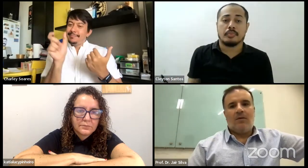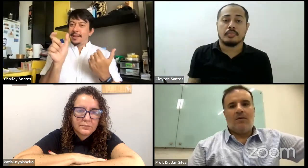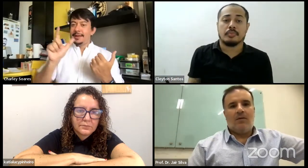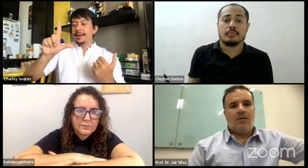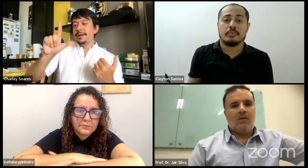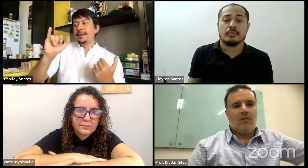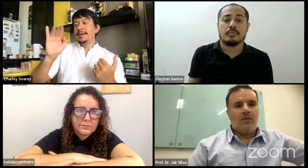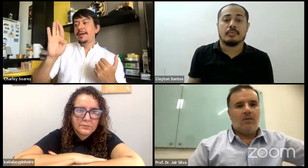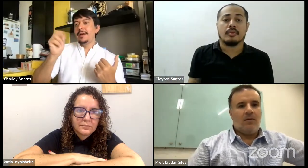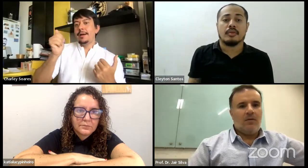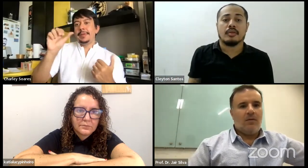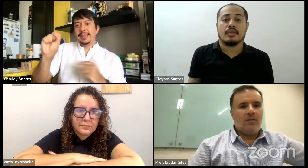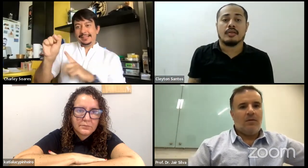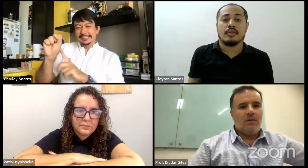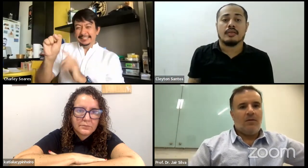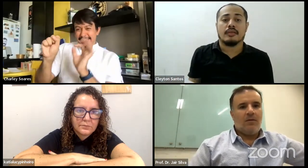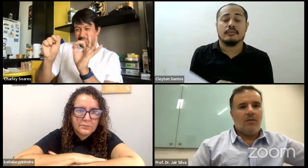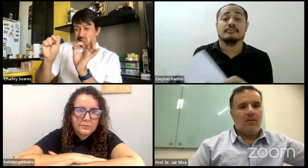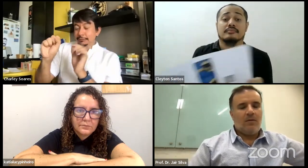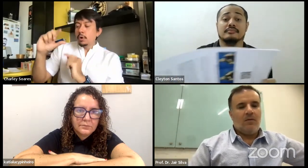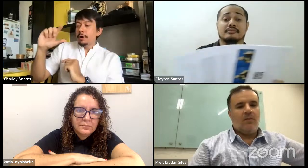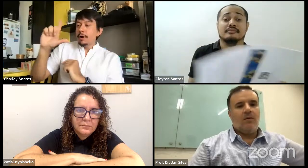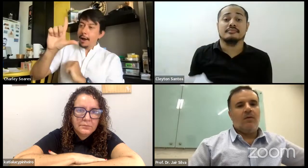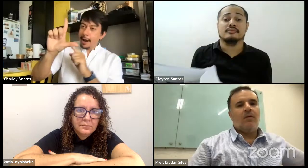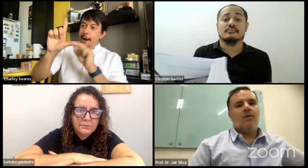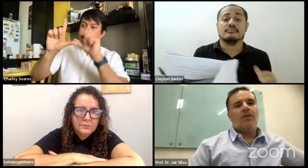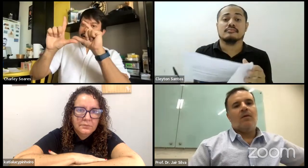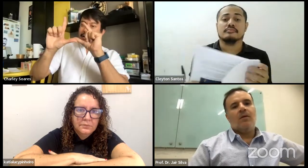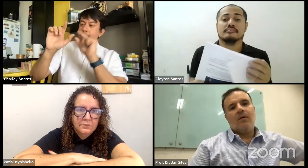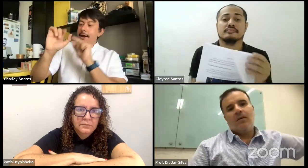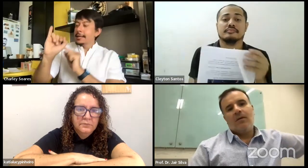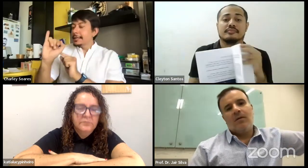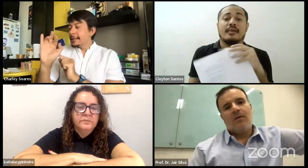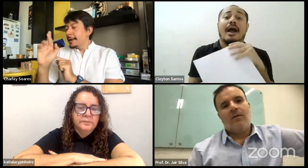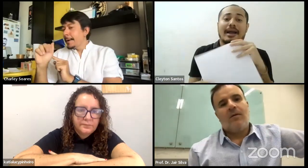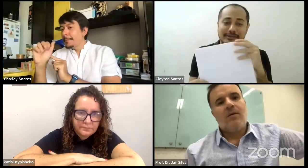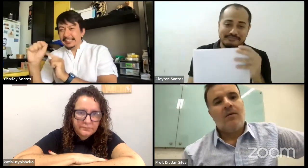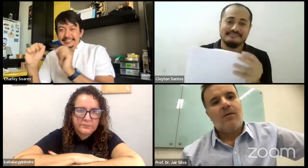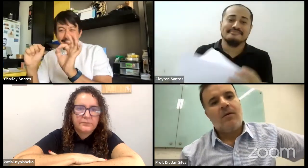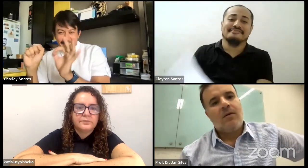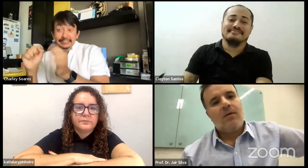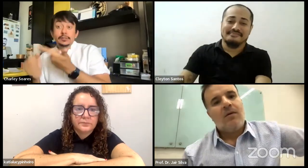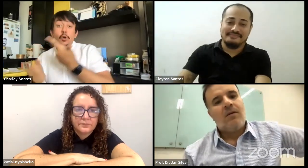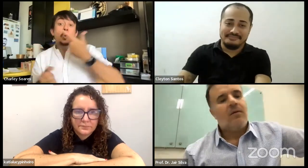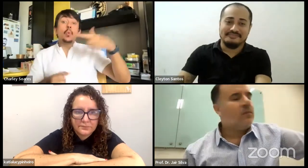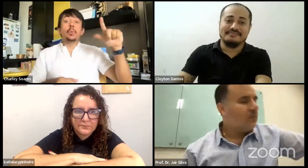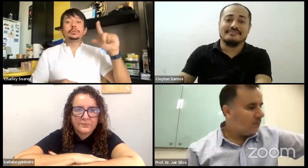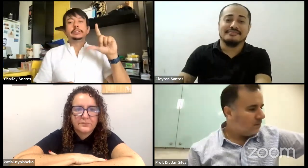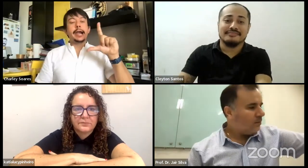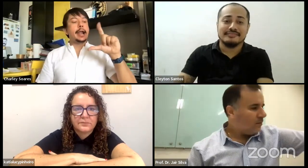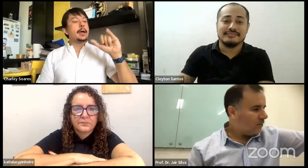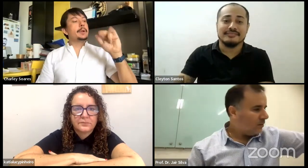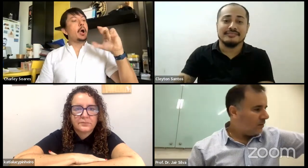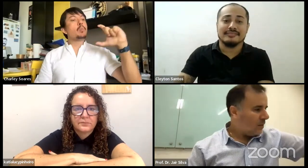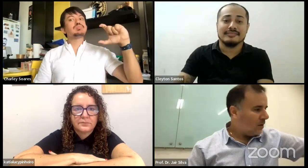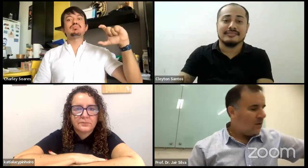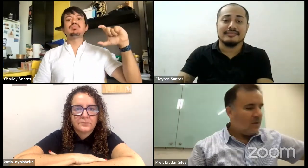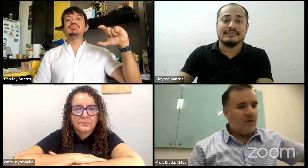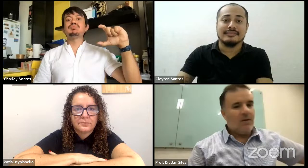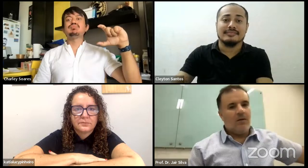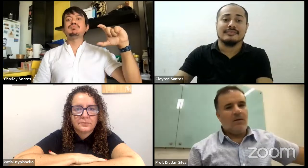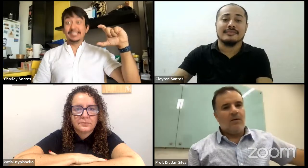Também notei que você usa a palavra Libras, né? Com a letra maiúscula e o resto